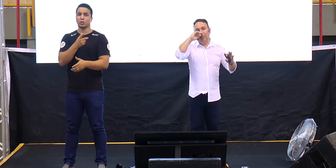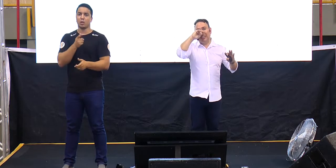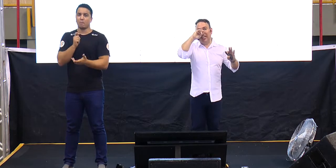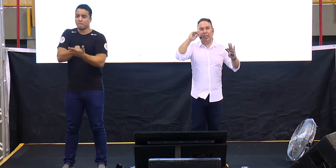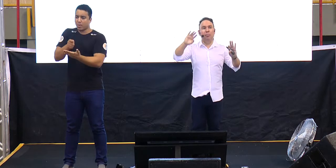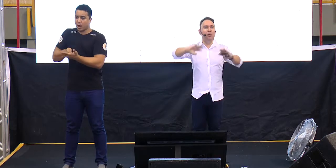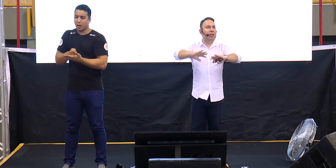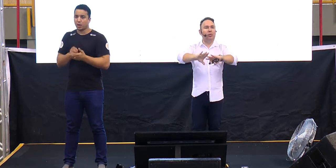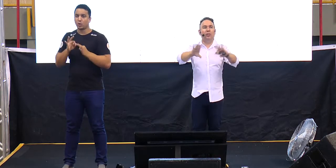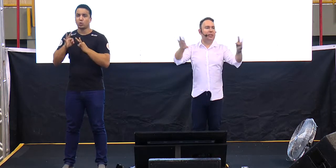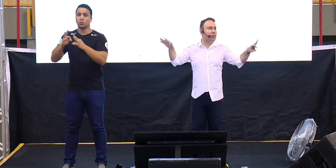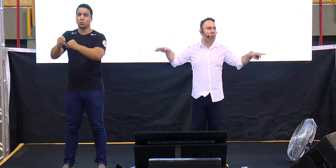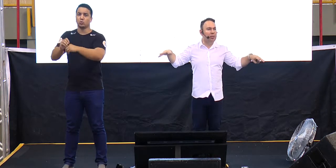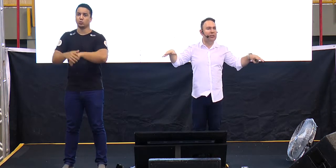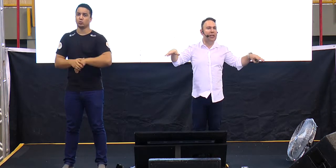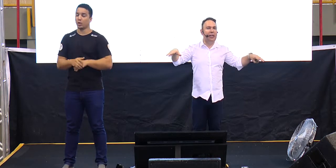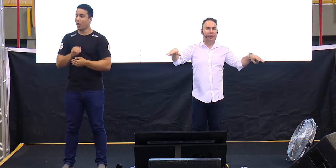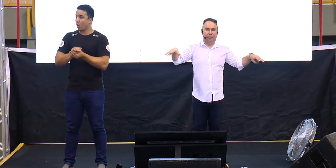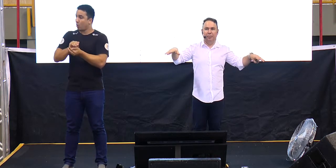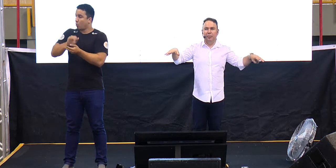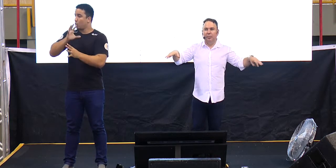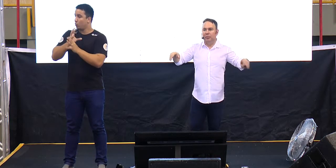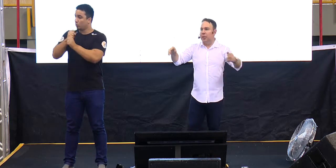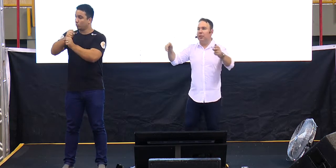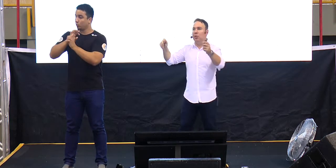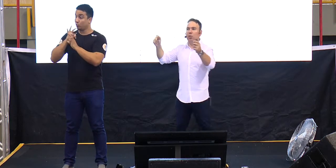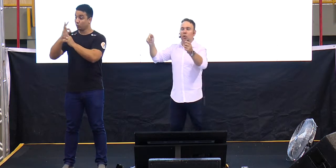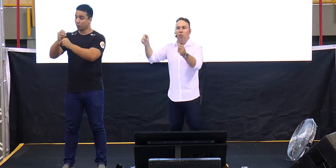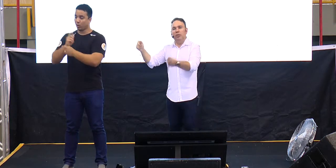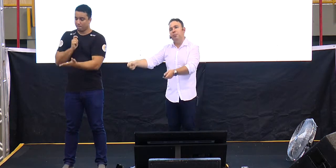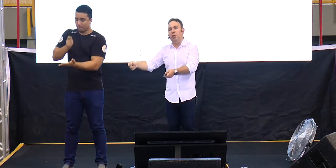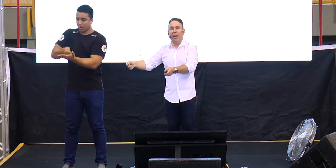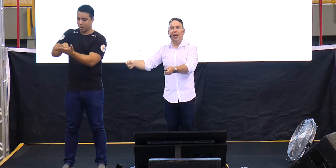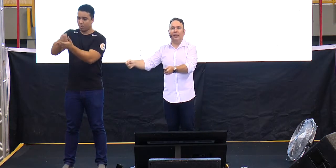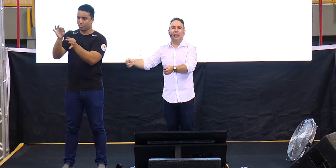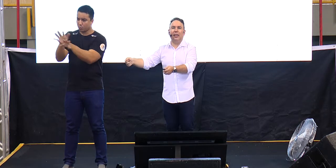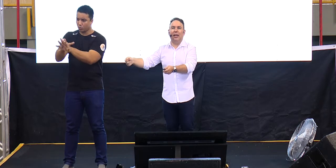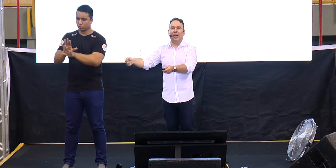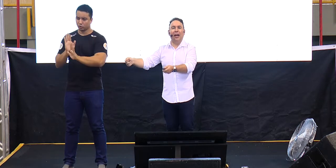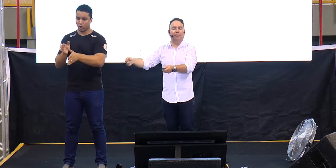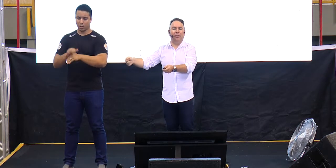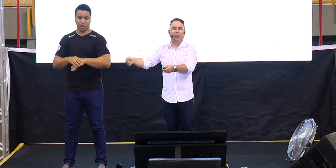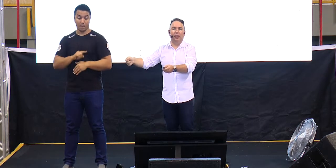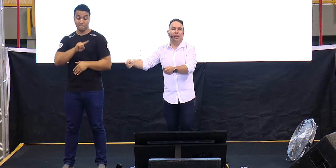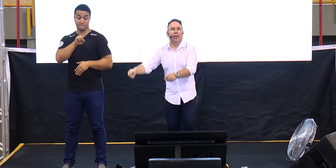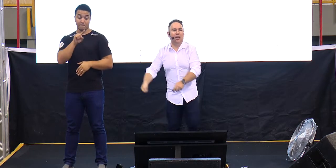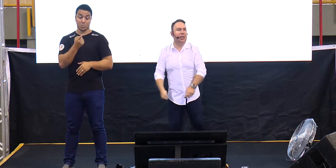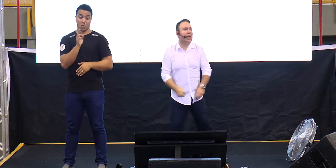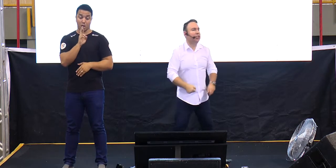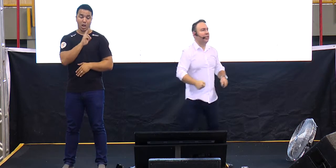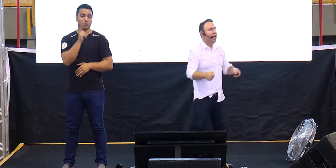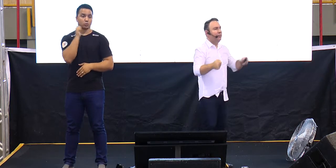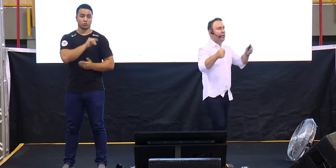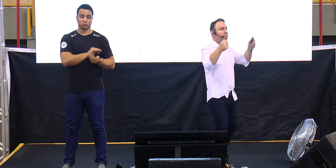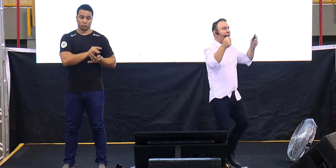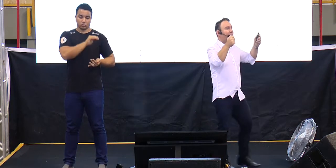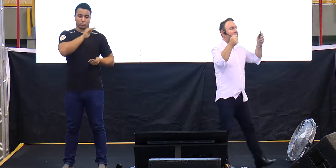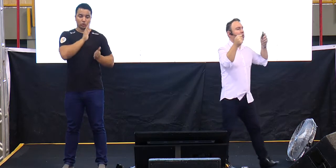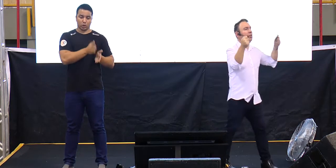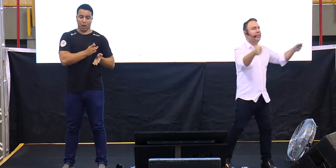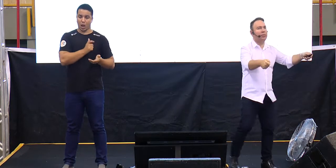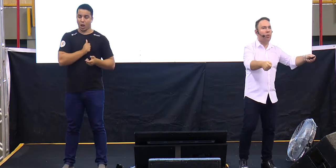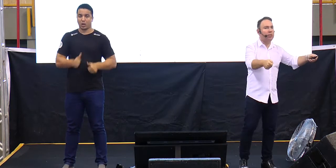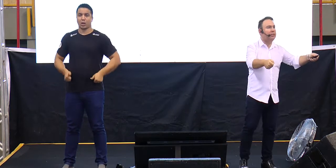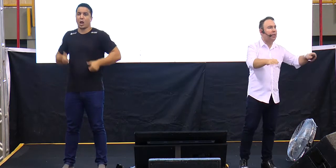pagar. Vamos imaginar que 1.000 era todas as contas dele. Então, os R$1.000 que ele ganhava, ele gastava e